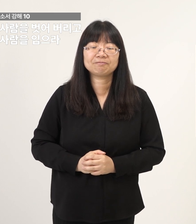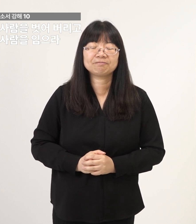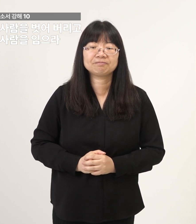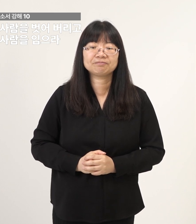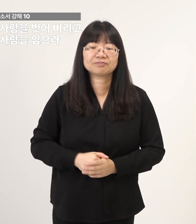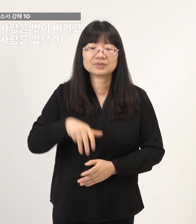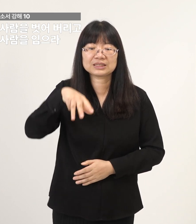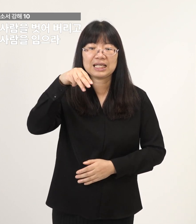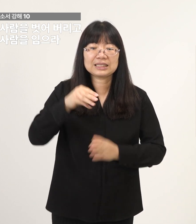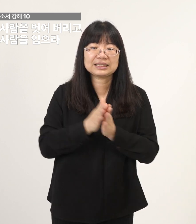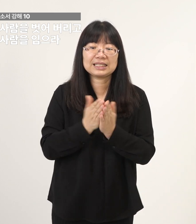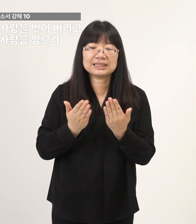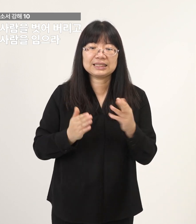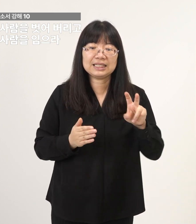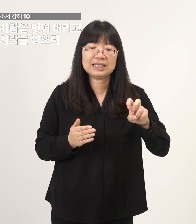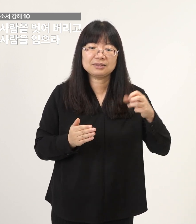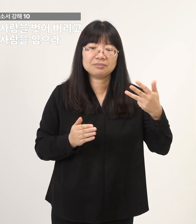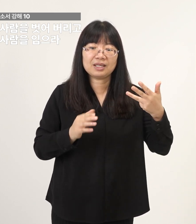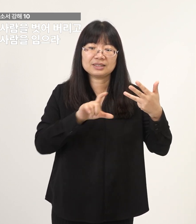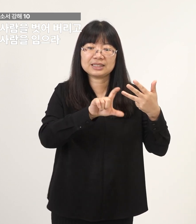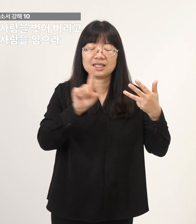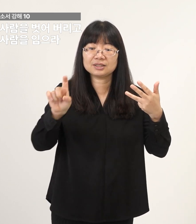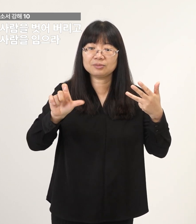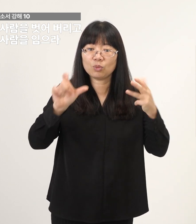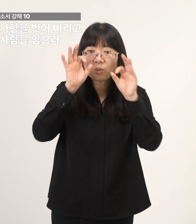창세기 28장 15절에 보면